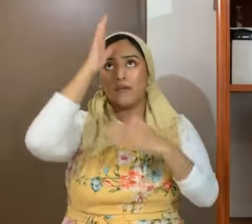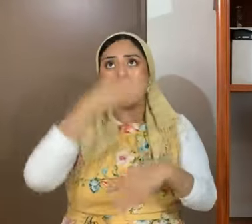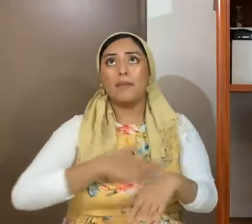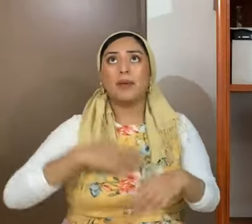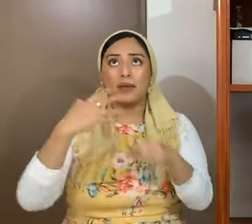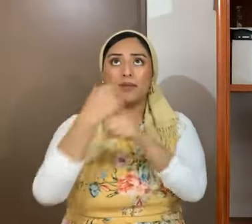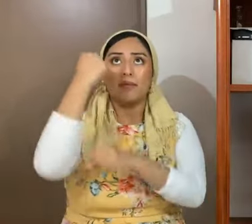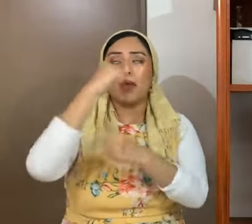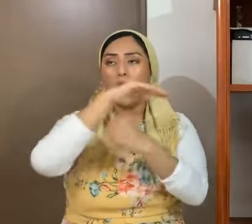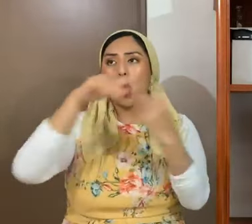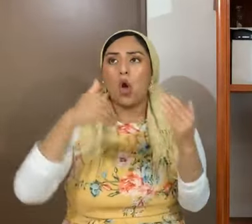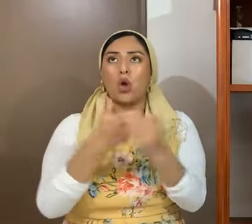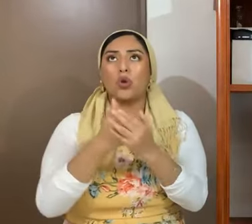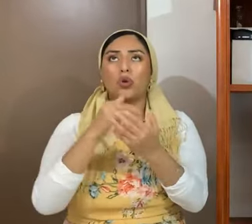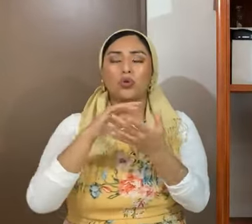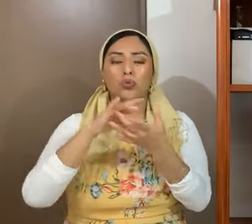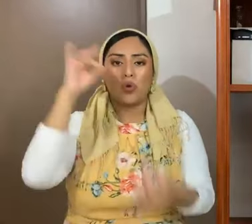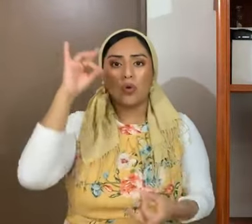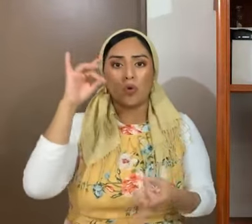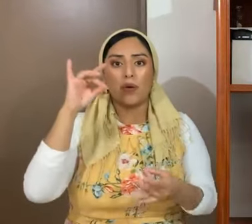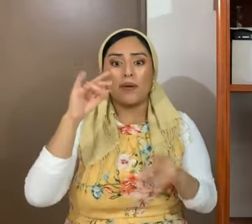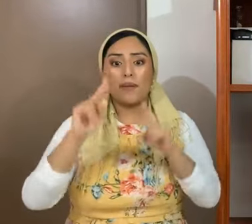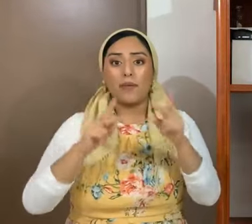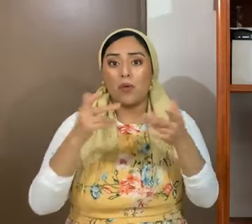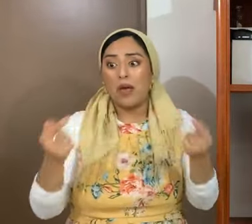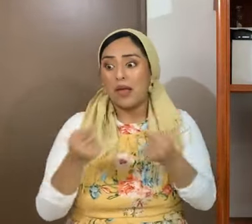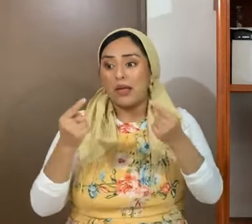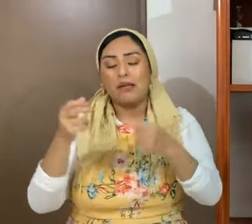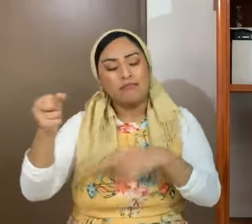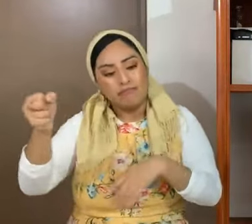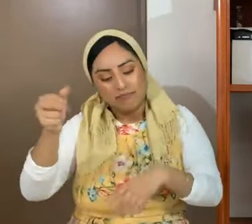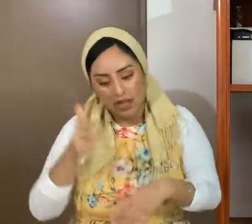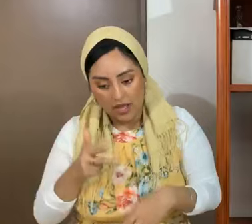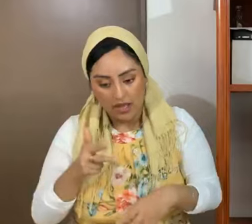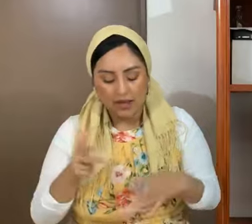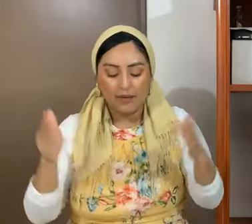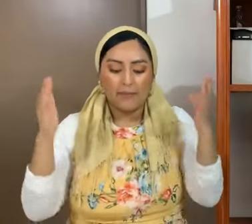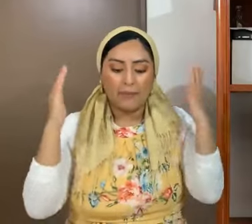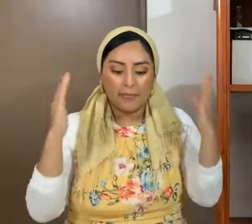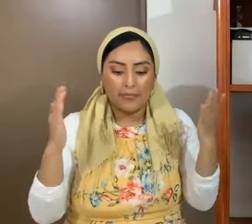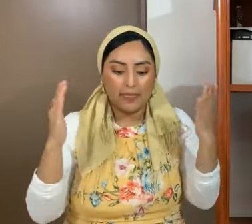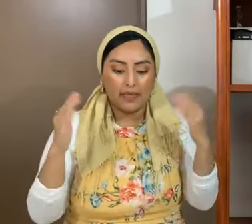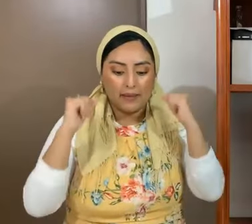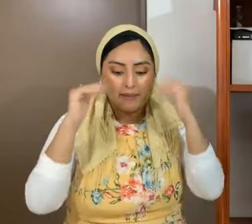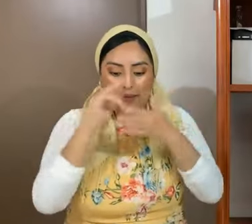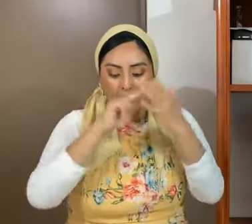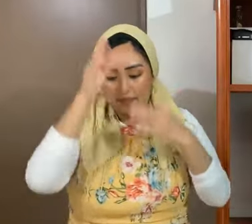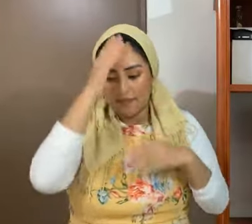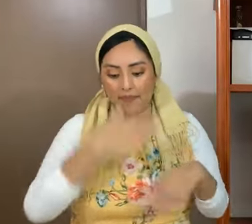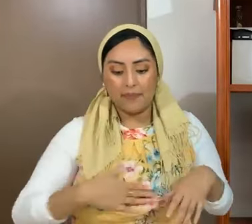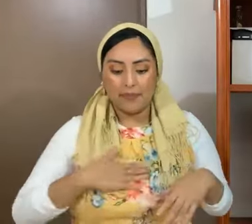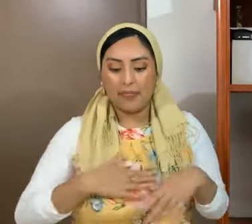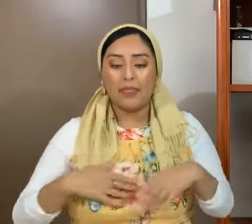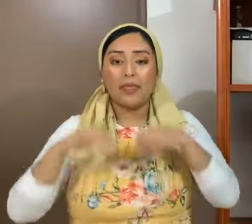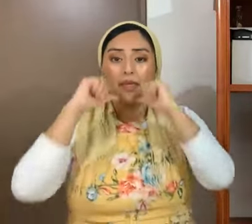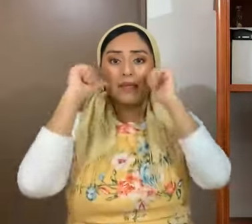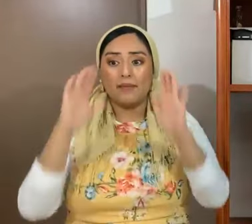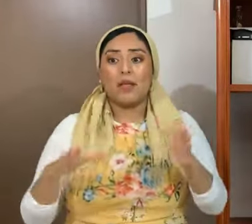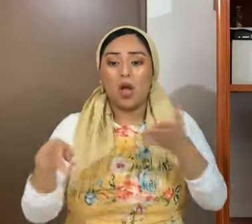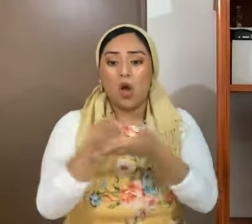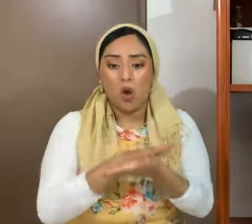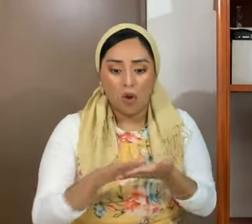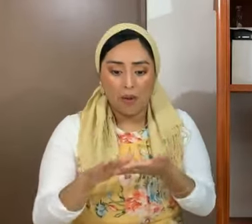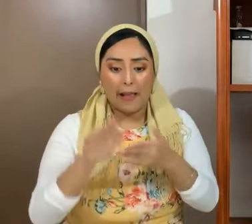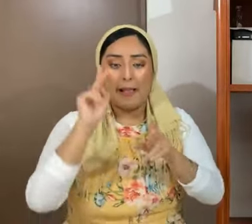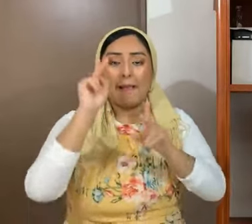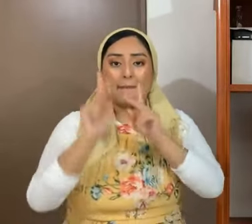a todos aquellos que están queriendo desviarse, que se arrepientan, Padre amado. Abba, por favor, bendito Yahshua Mashiach, bendice a los